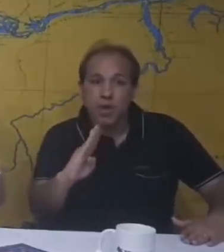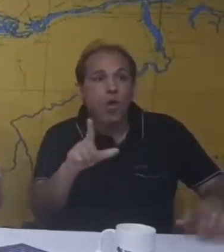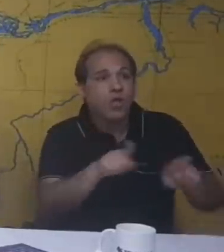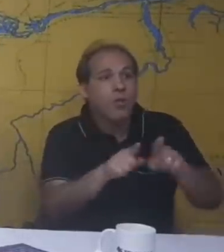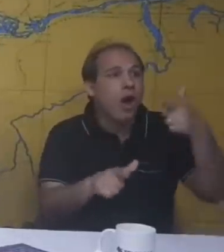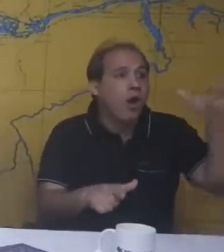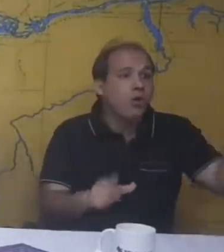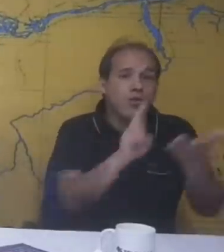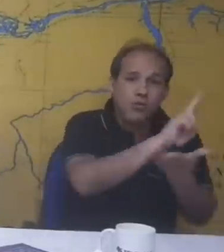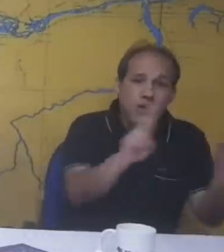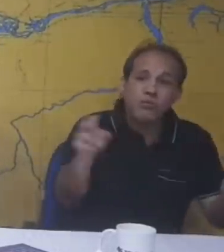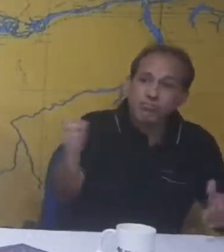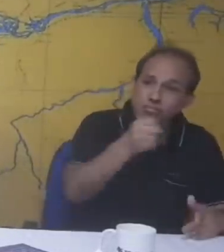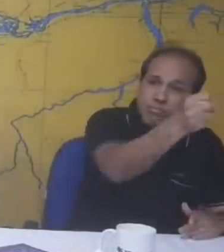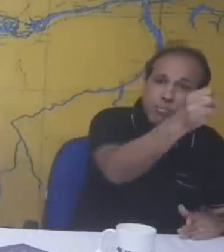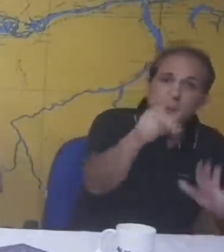PSOL.